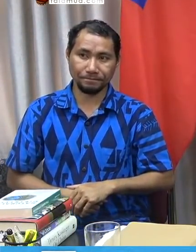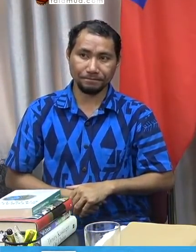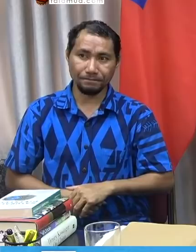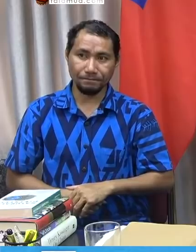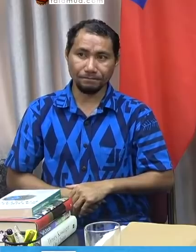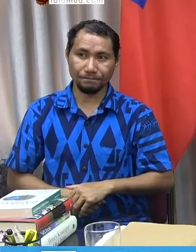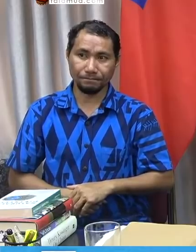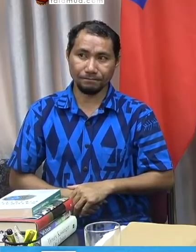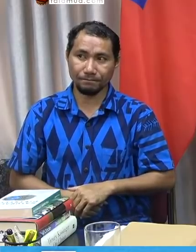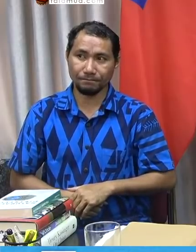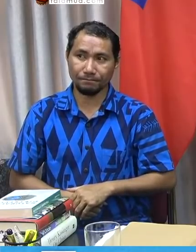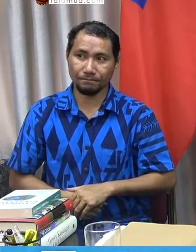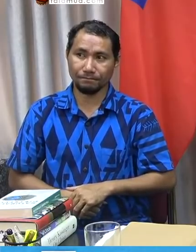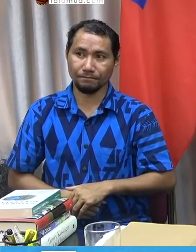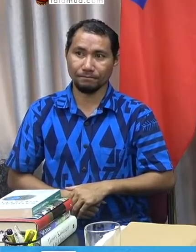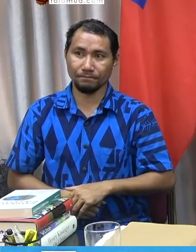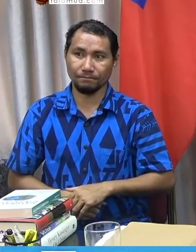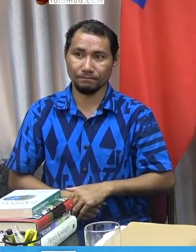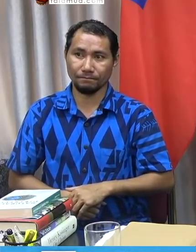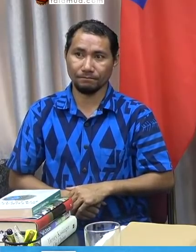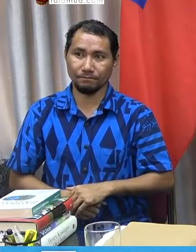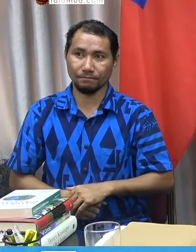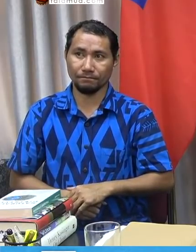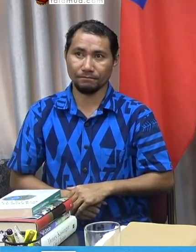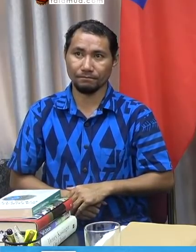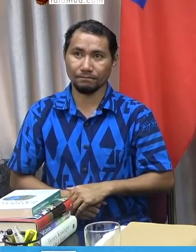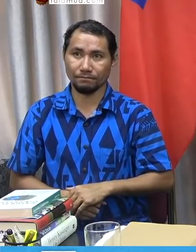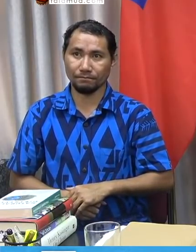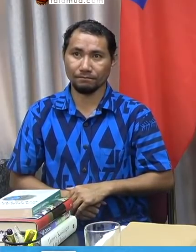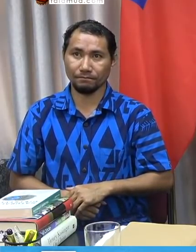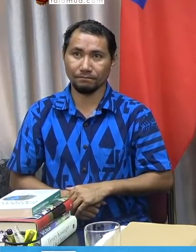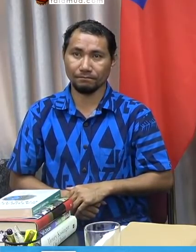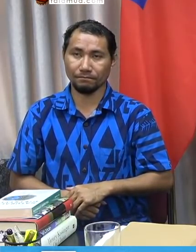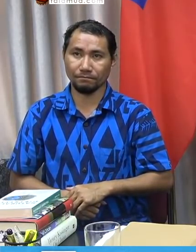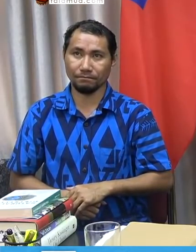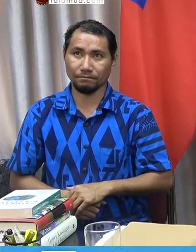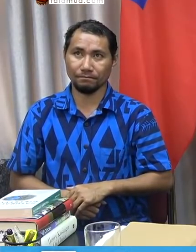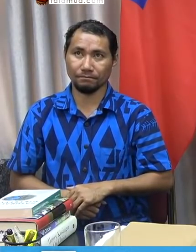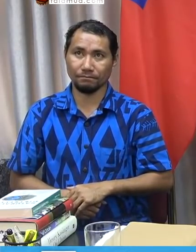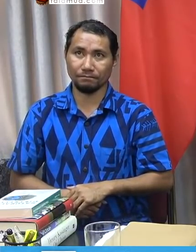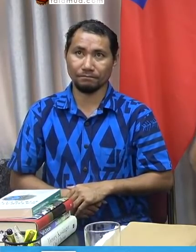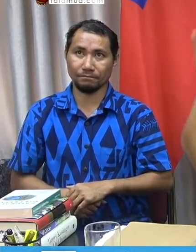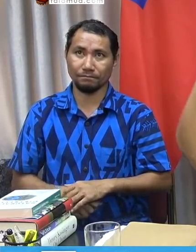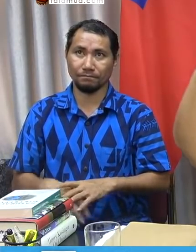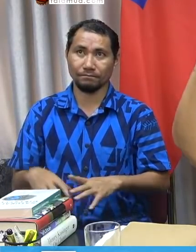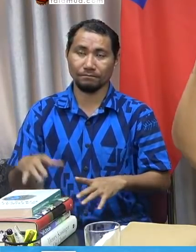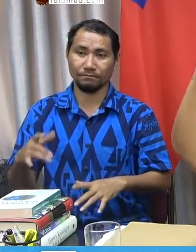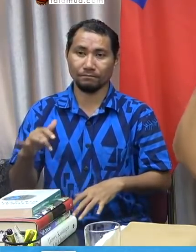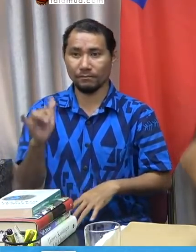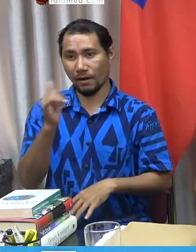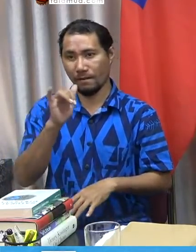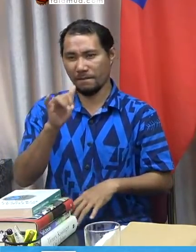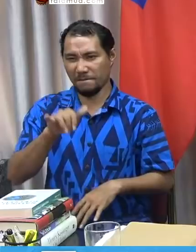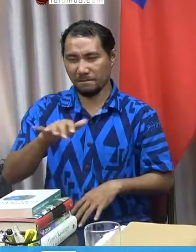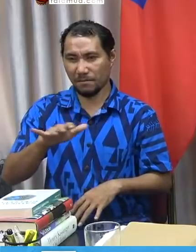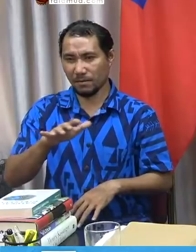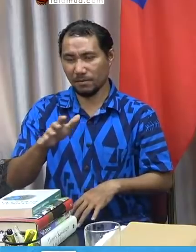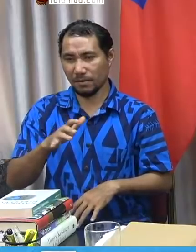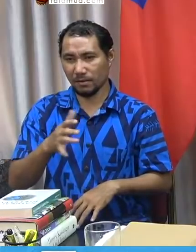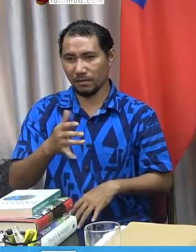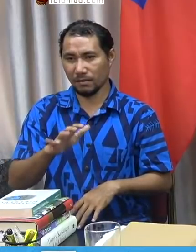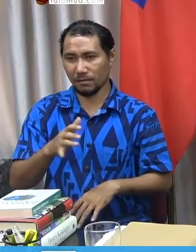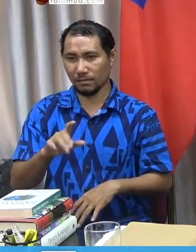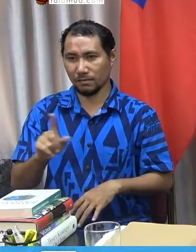auae e au mai a pea le tulaga lea fa'apea ona o le ua fai e fa'ai'uga i luga o